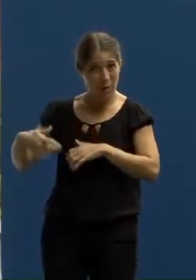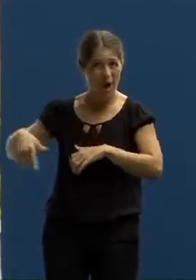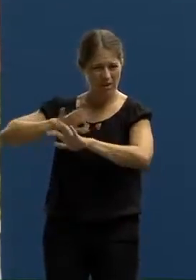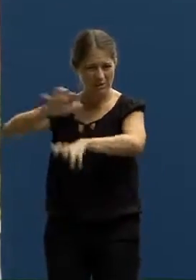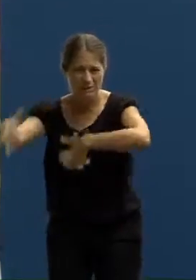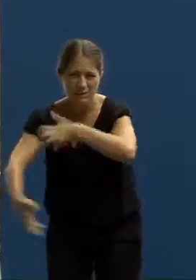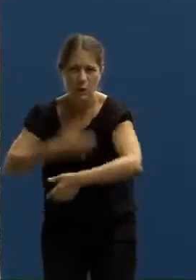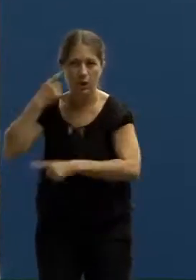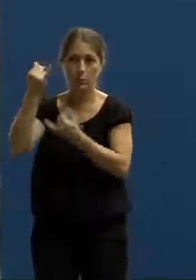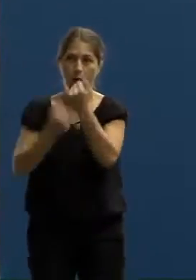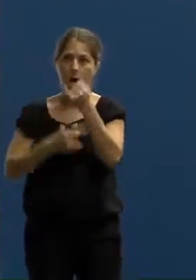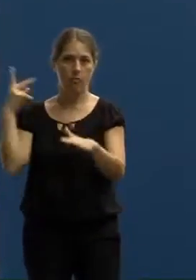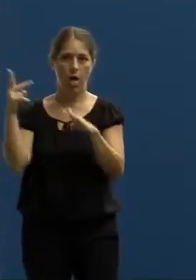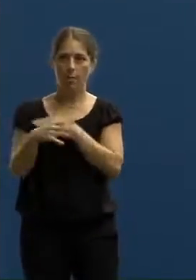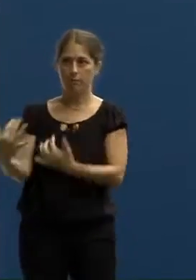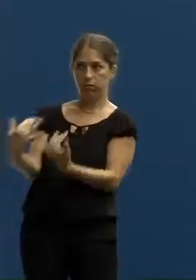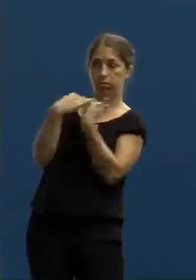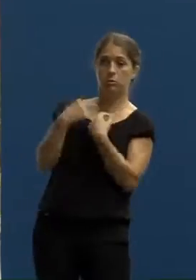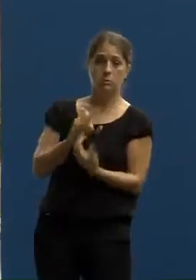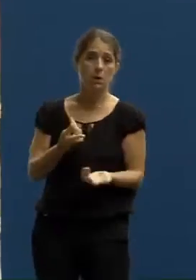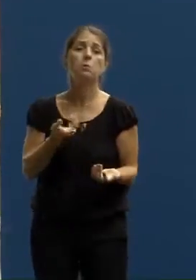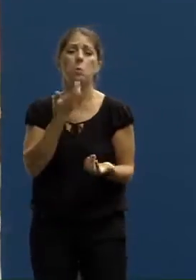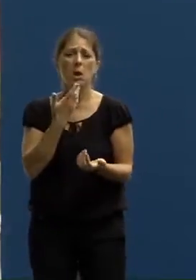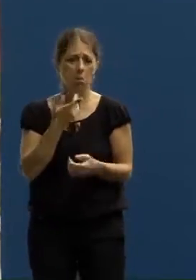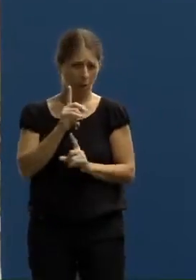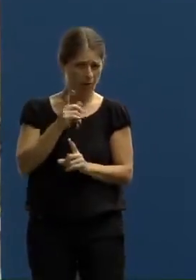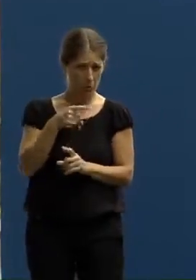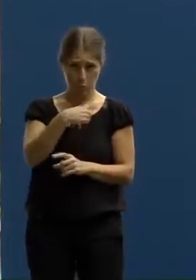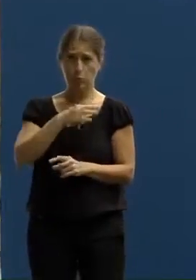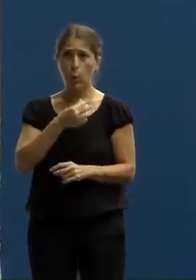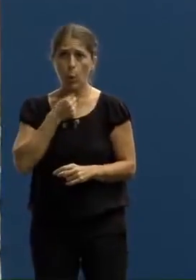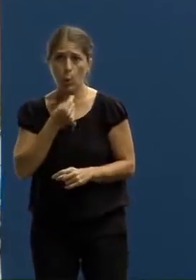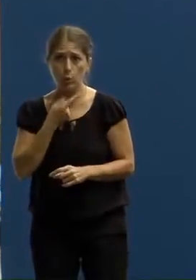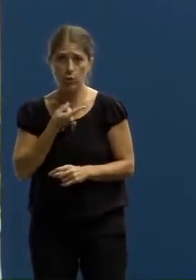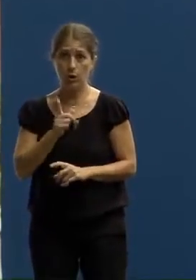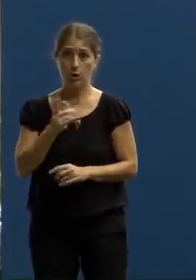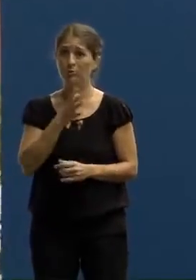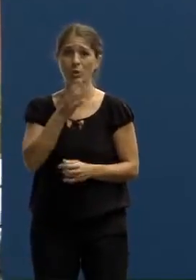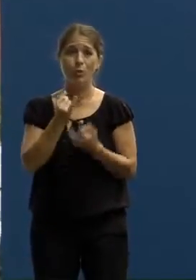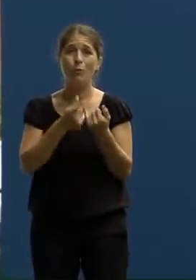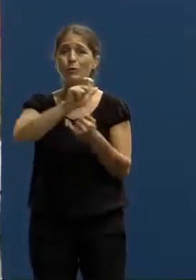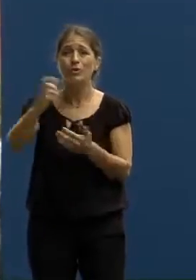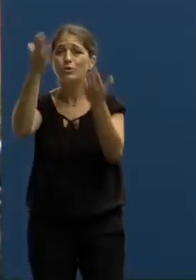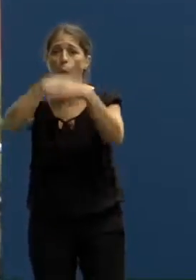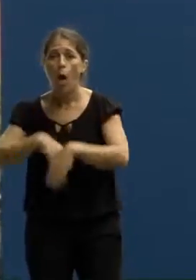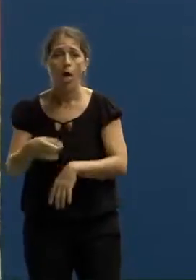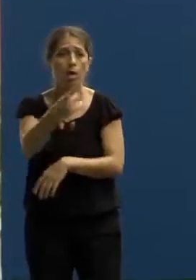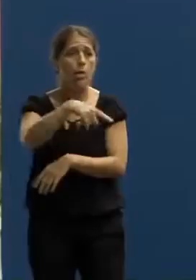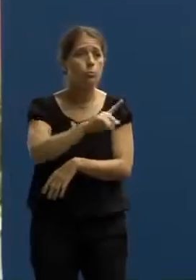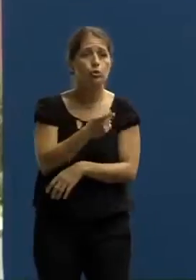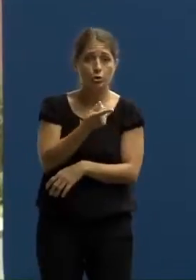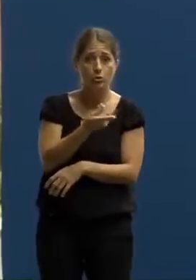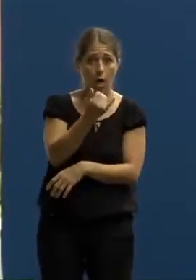rías, non porque vos gustase recoller o chapapote cas maos, sino porque non había quen o recollese se non erades vos mesmas e vos